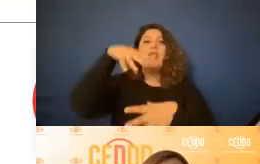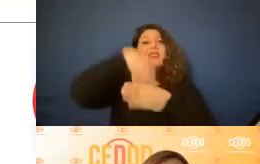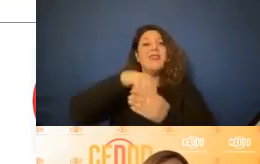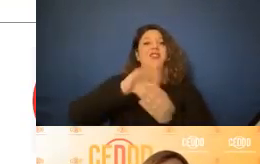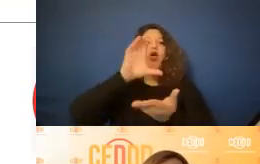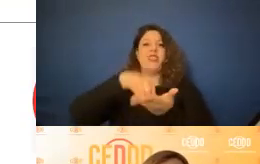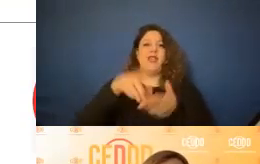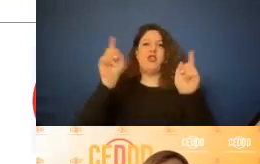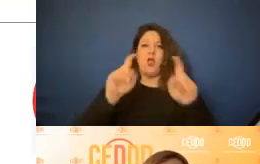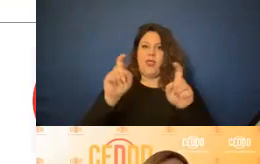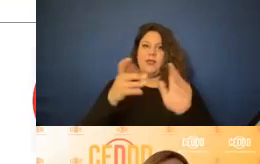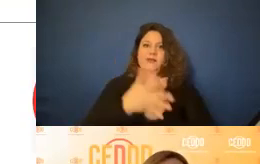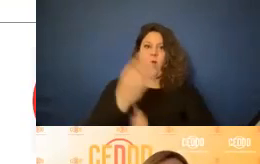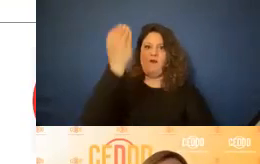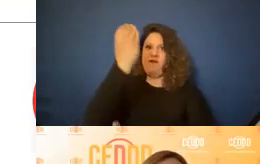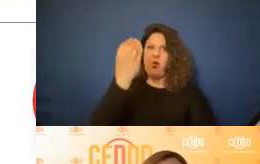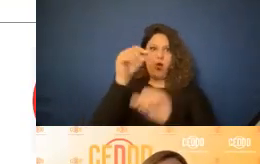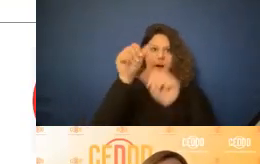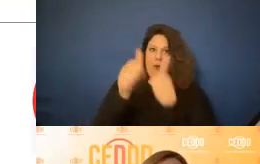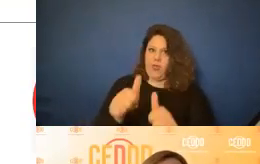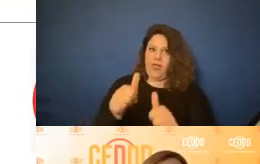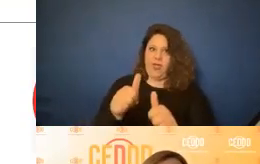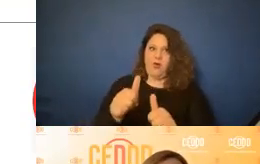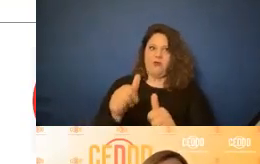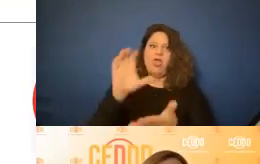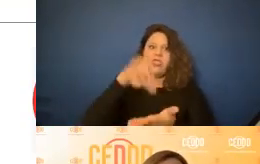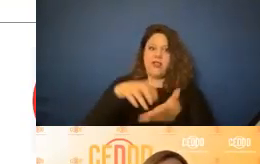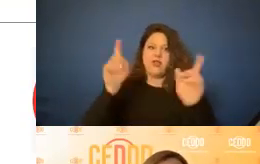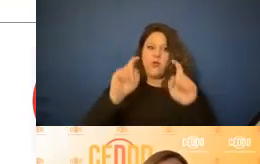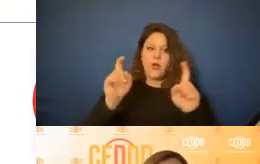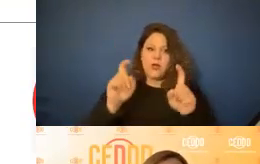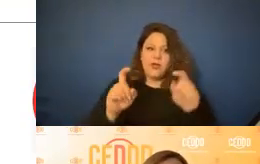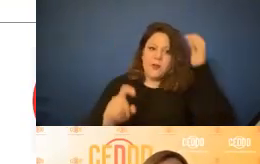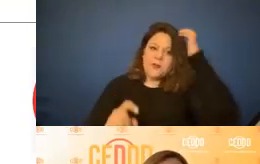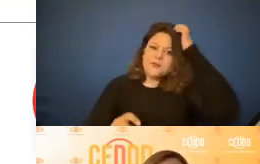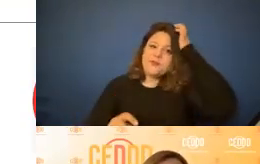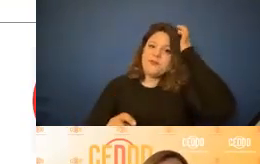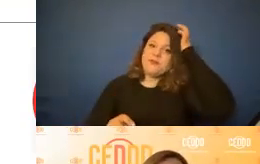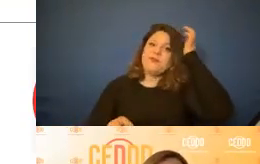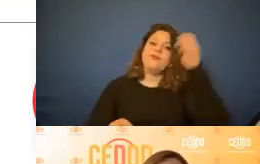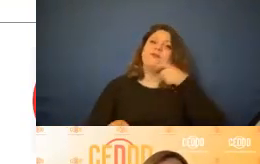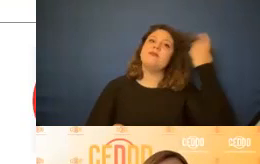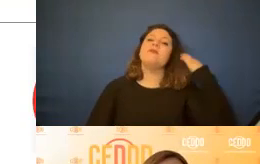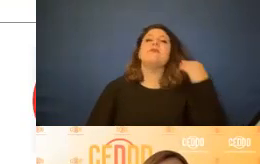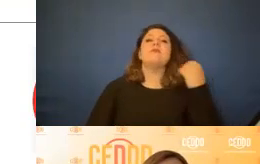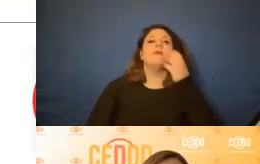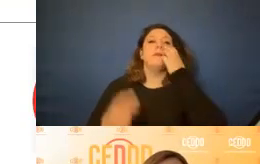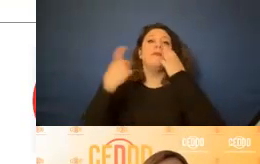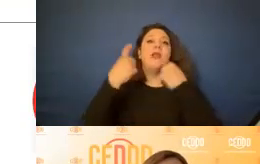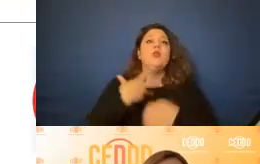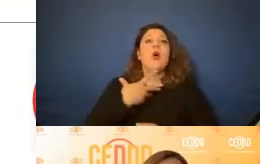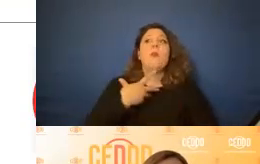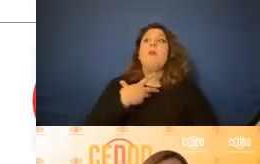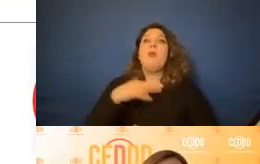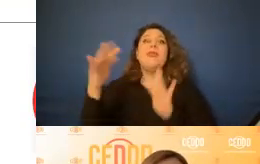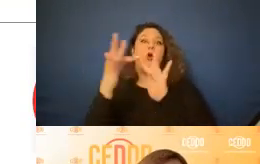una figura de referencia en los centros educativos a la que el alumnado podrá acudir siempre en caso de que sean víctimas de